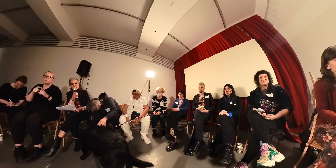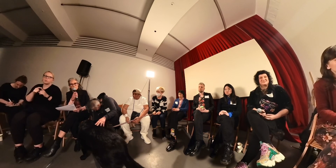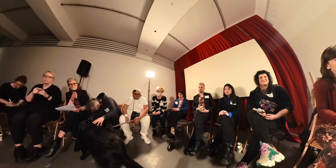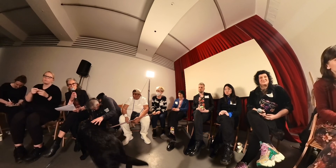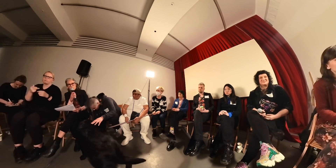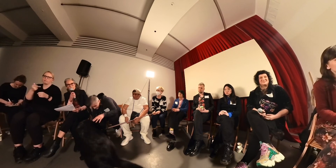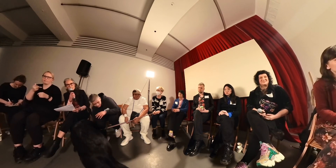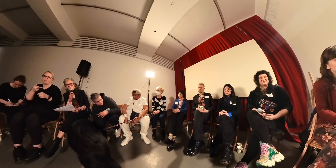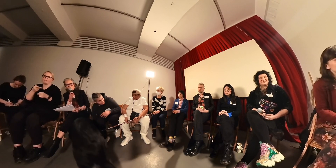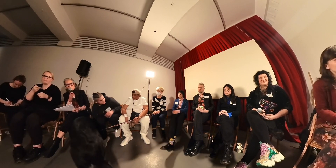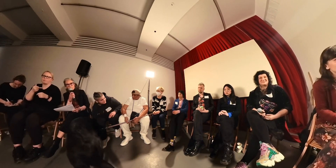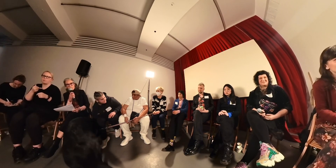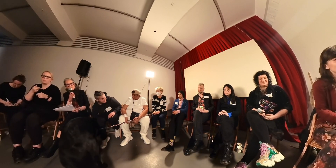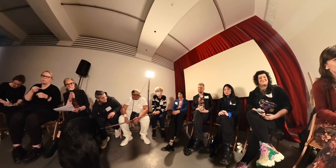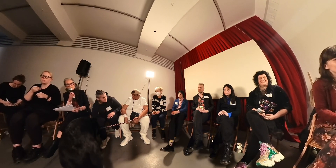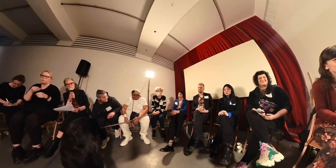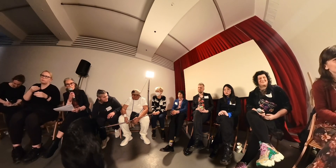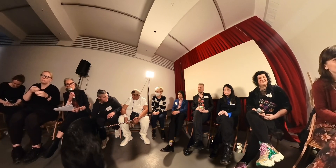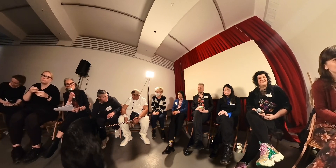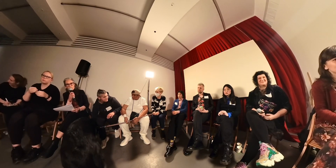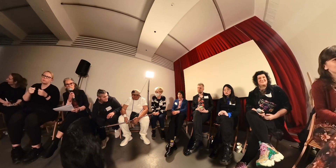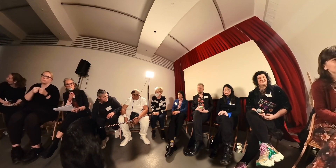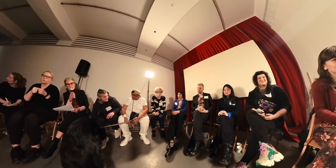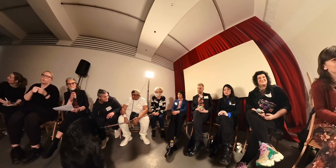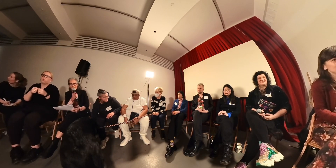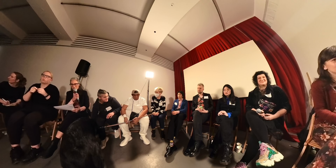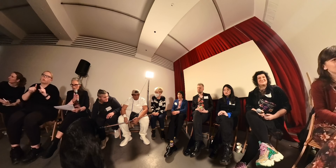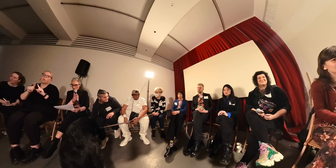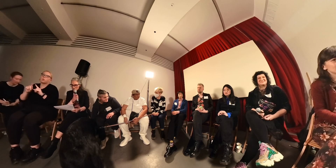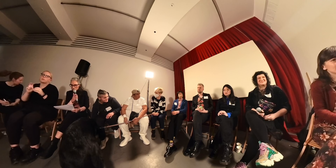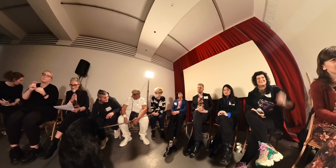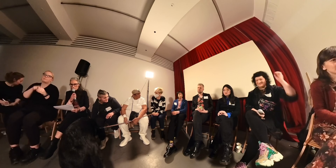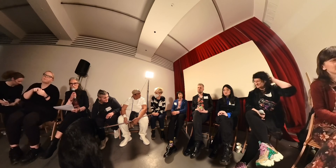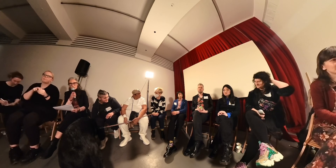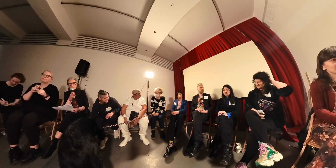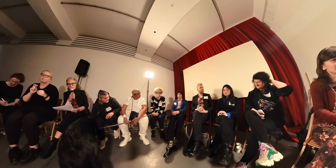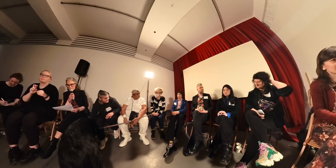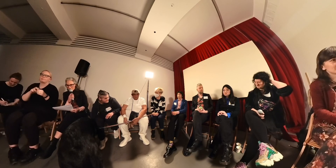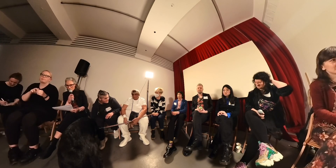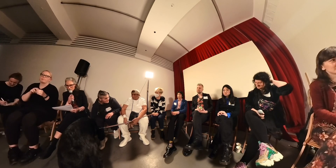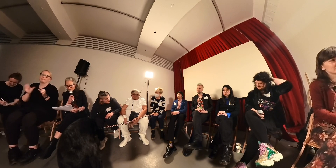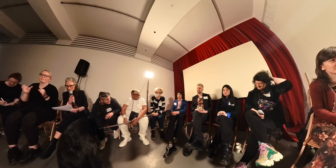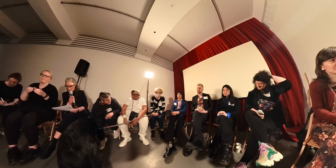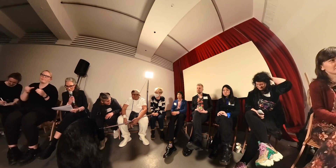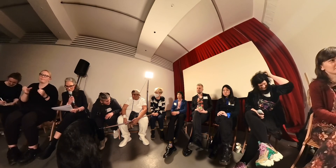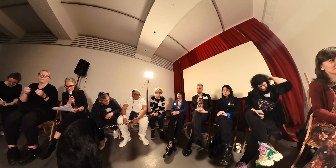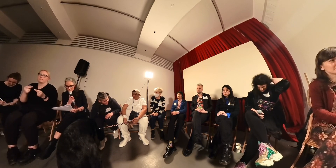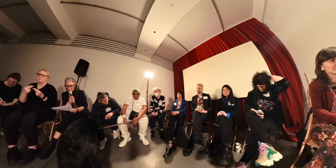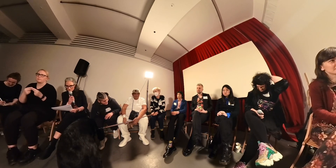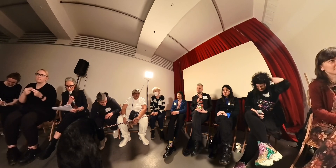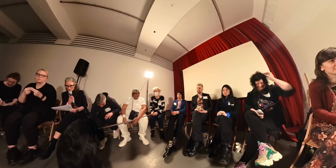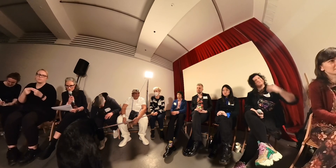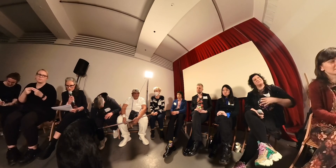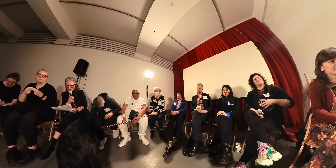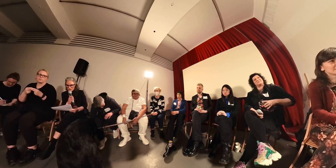Tamara, a občas máte nějaké takové přidružené členy, takže to takový pohyblivý kolektiv. A